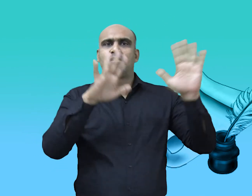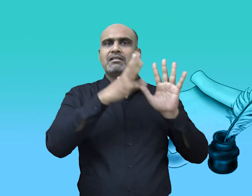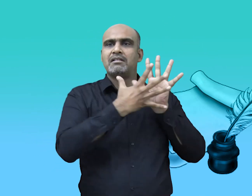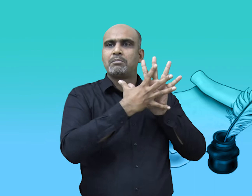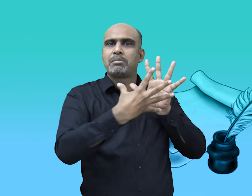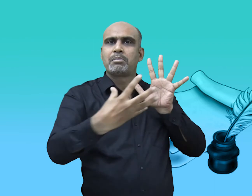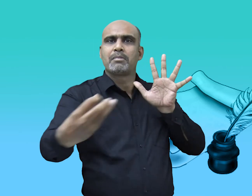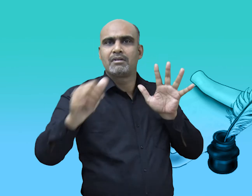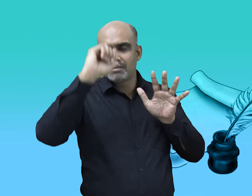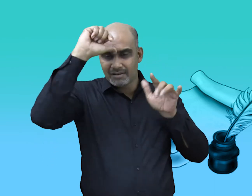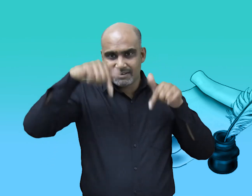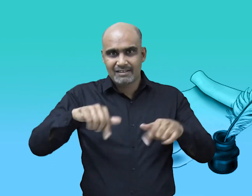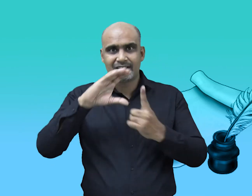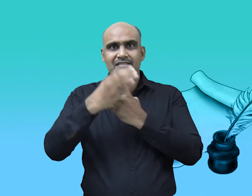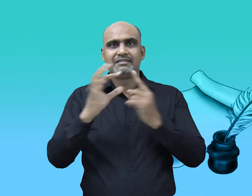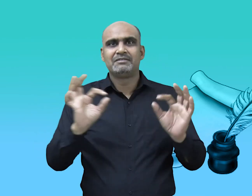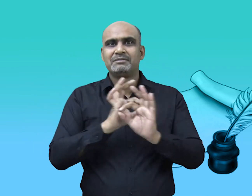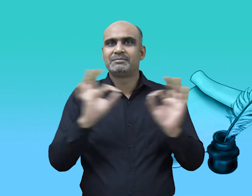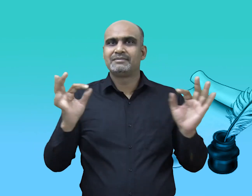इससे हमारे देश की संस्कृति पर प्रभाव पड़ता है।